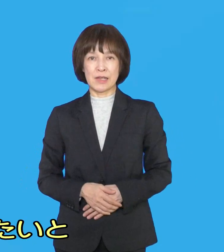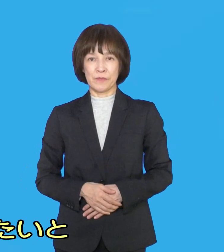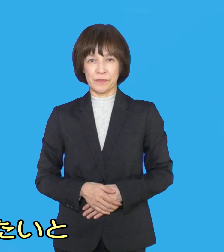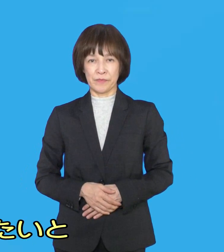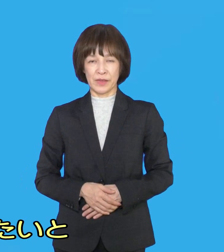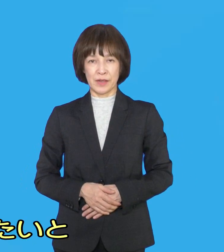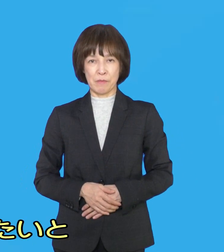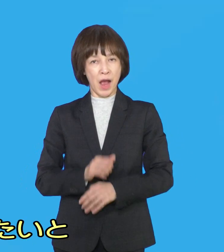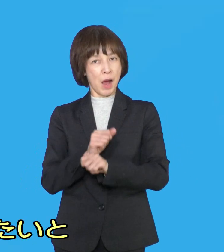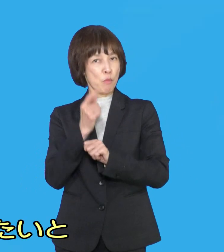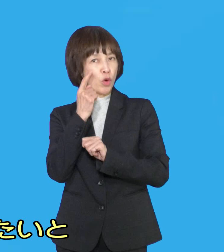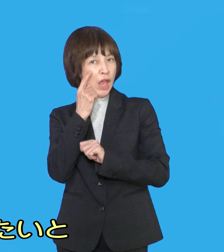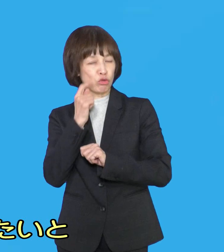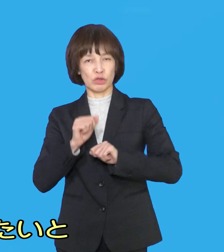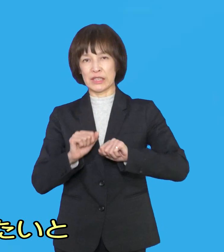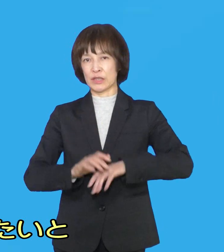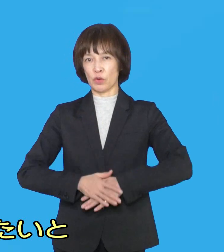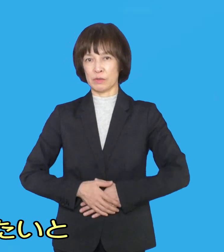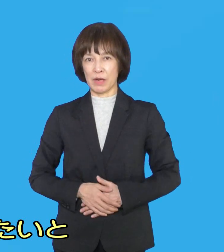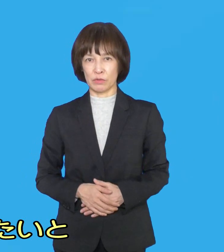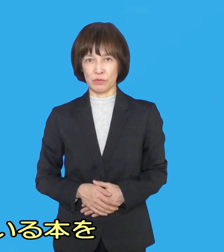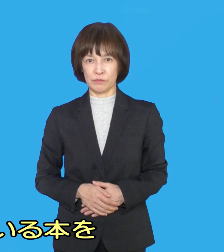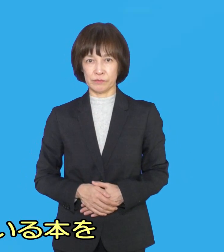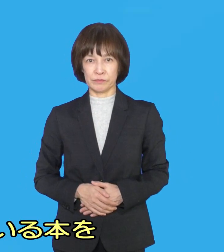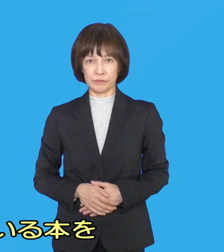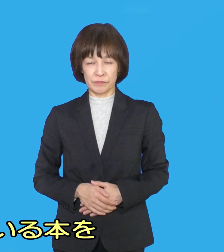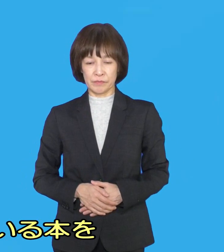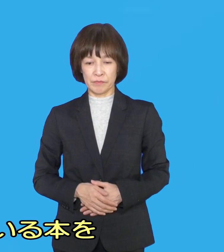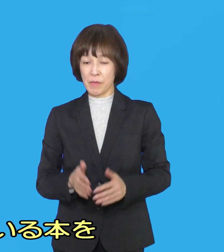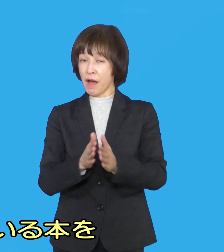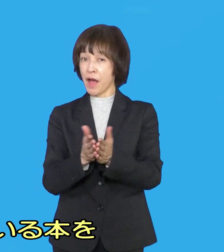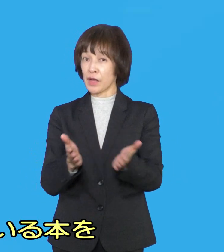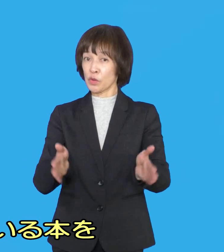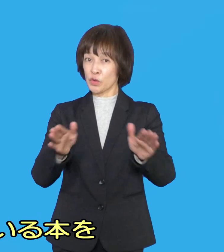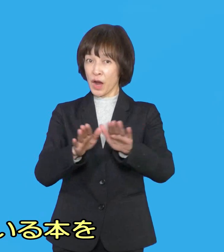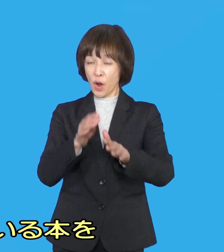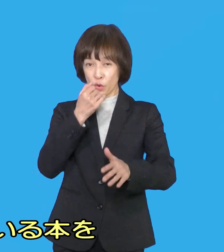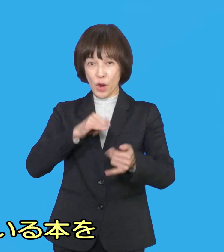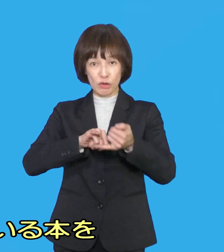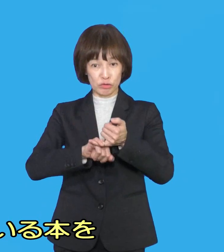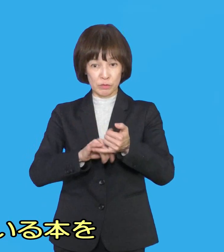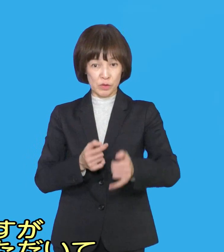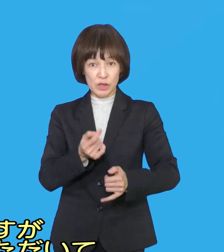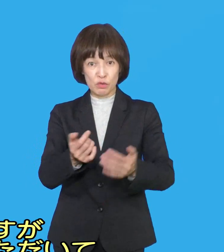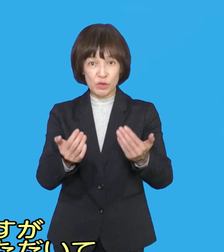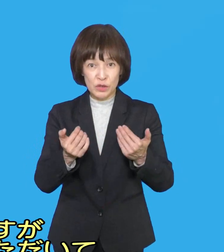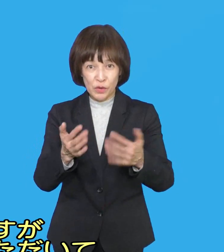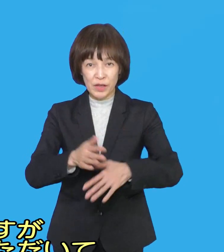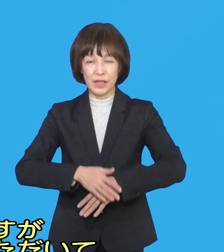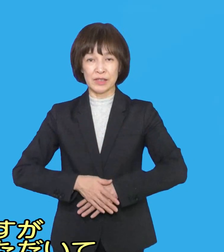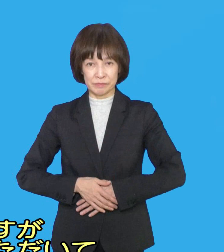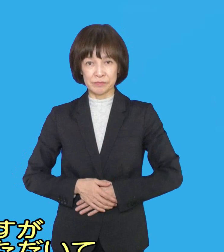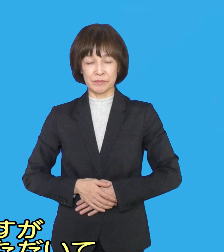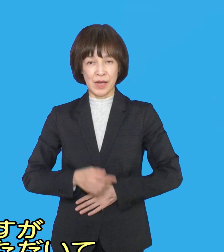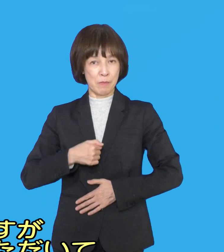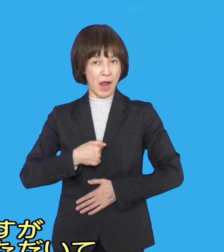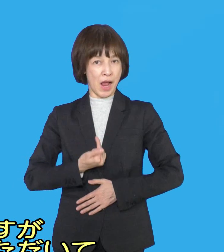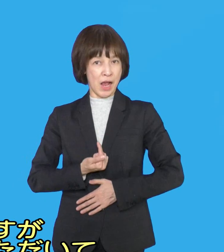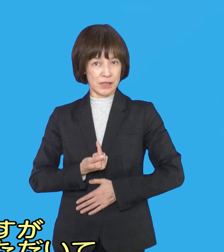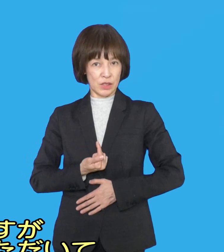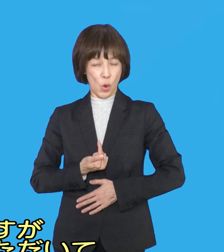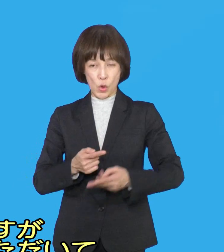モデル実証したいと考えております。もう図書館で予約している本を取りに行かずとも、自己負担になります